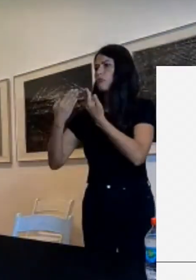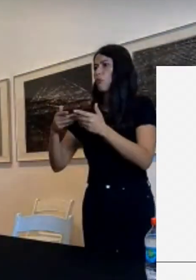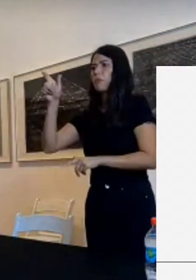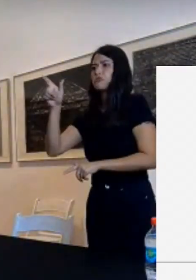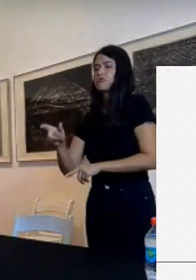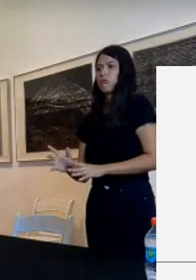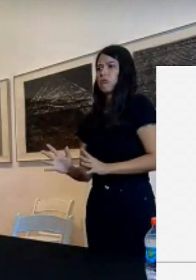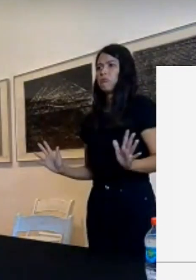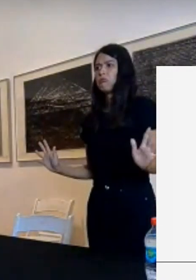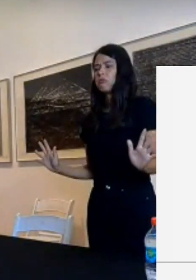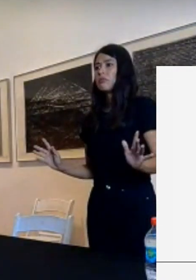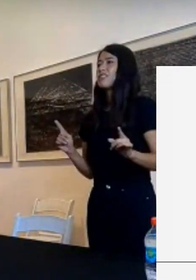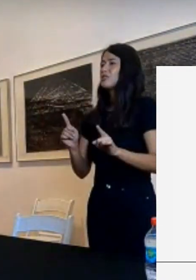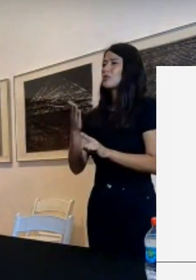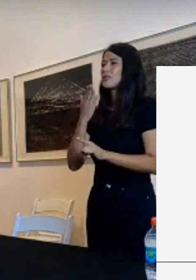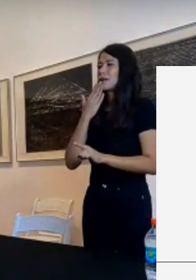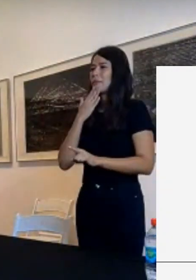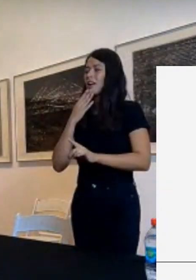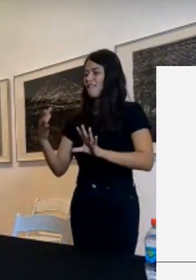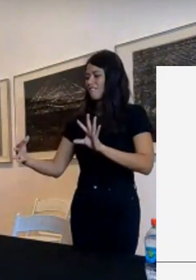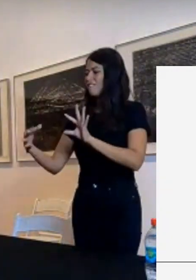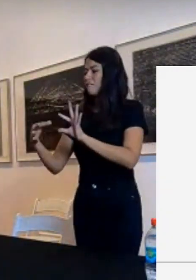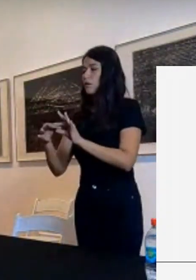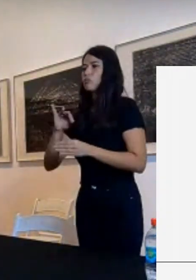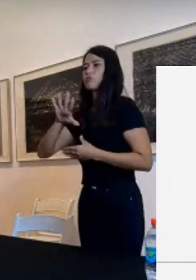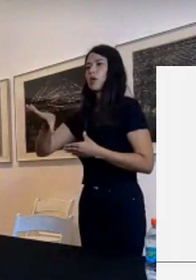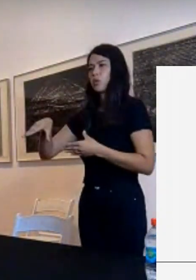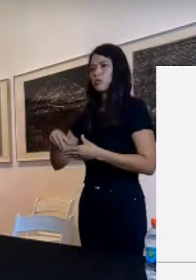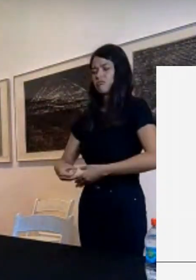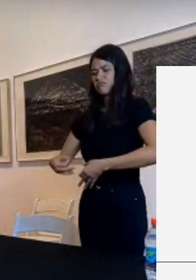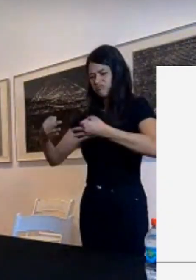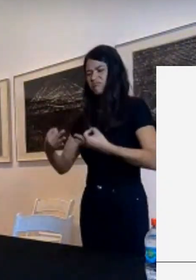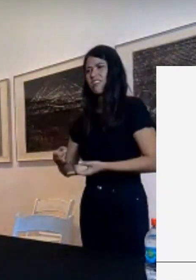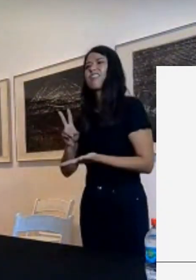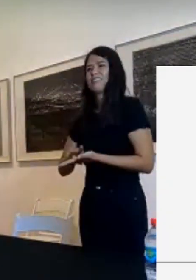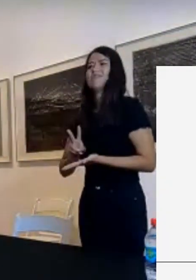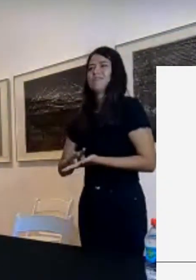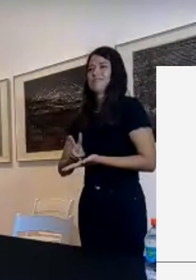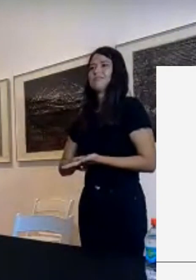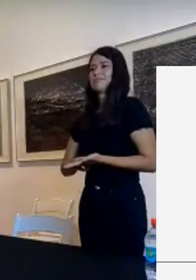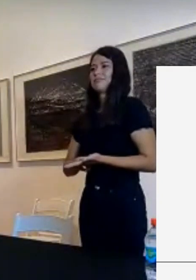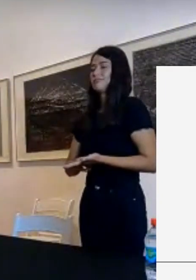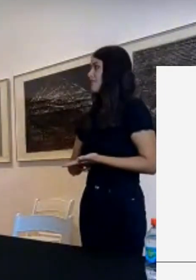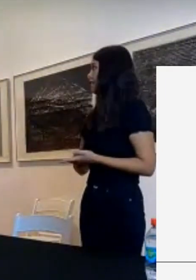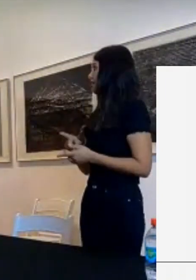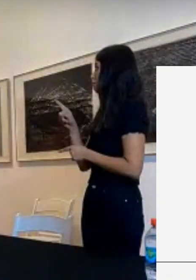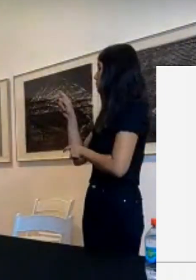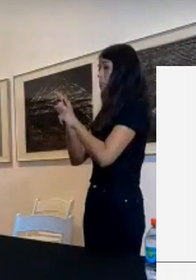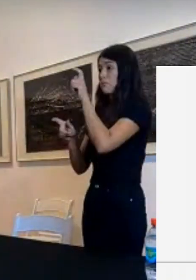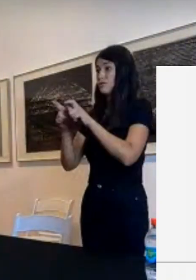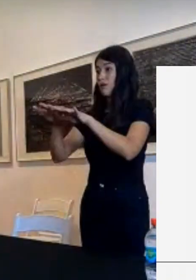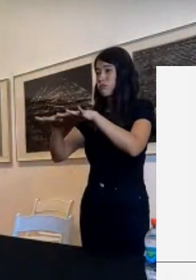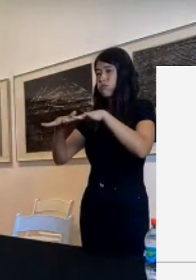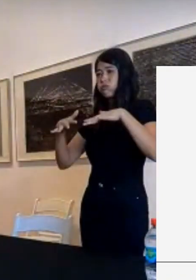persona normal, porque eso también genera estos vínculos de inclusión, real inclusión, ¿no es cierto? Y muchas de estas personas